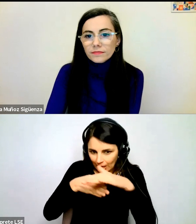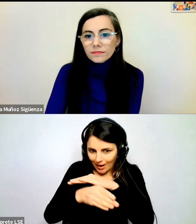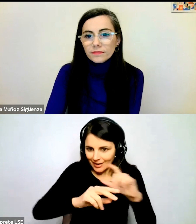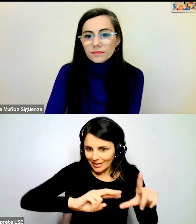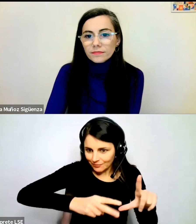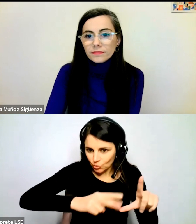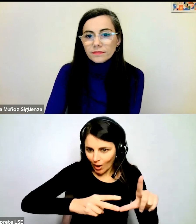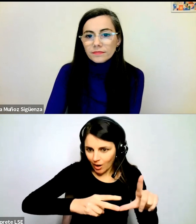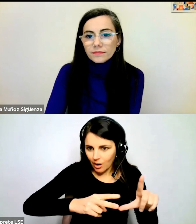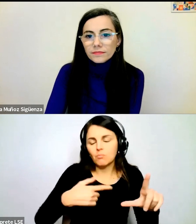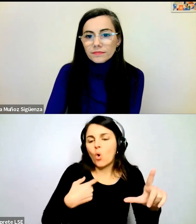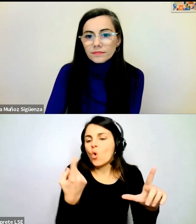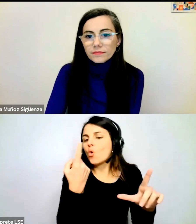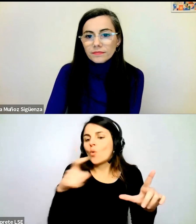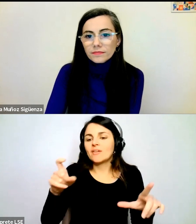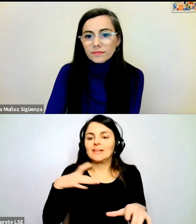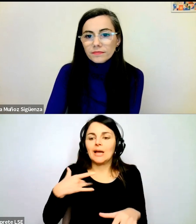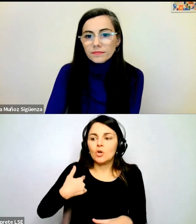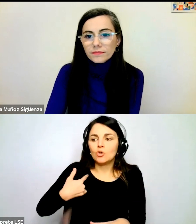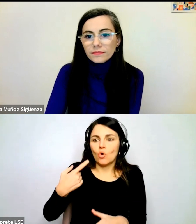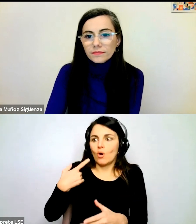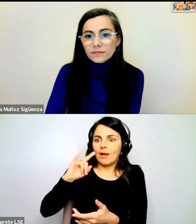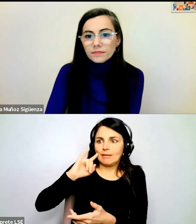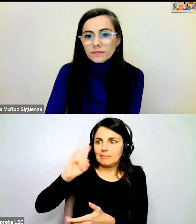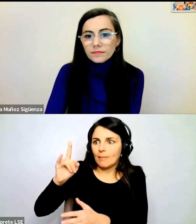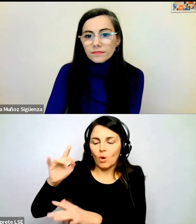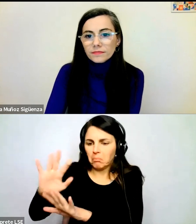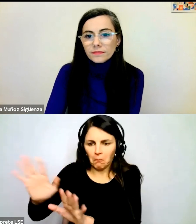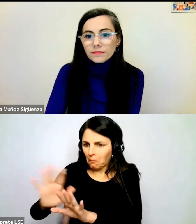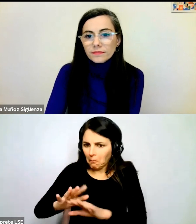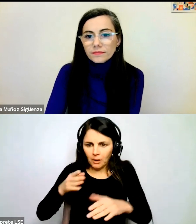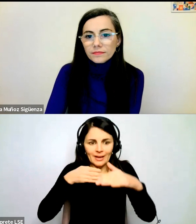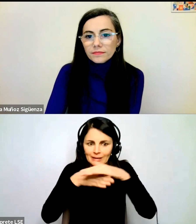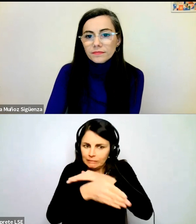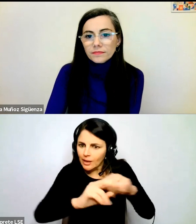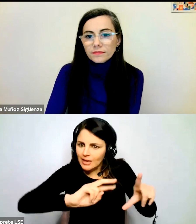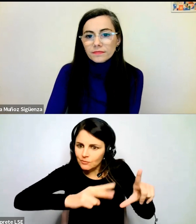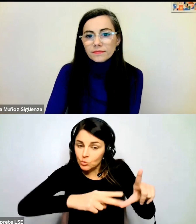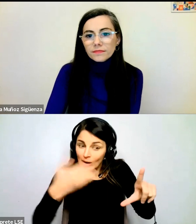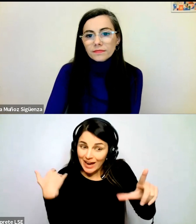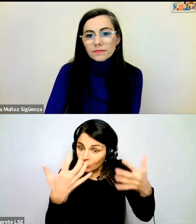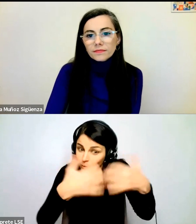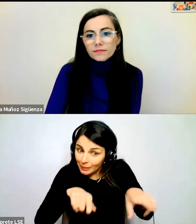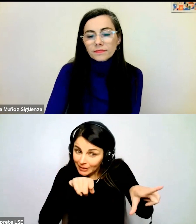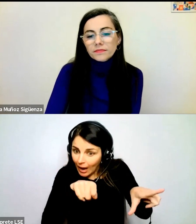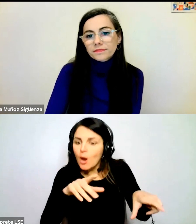tenéis que llamar por teléfono, ni mucho menos, claro, que lo podéis hacer directamente desde la aplicación.